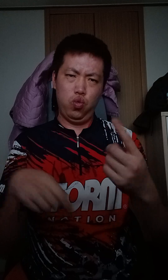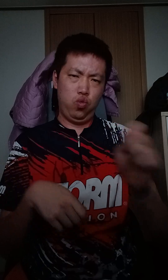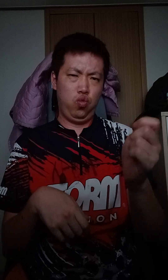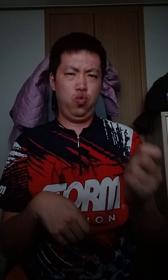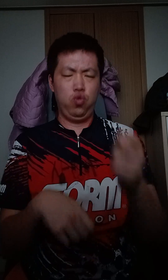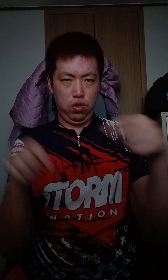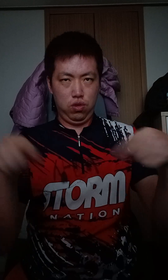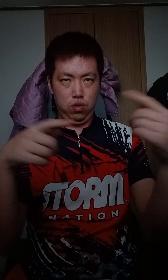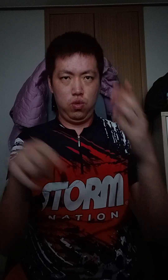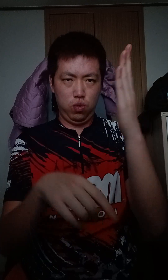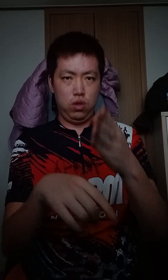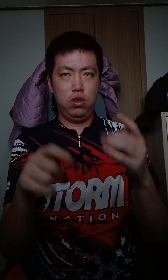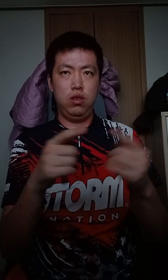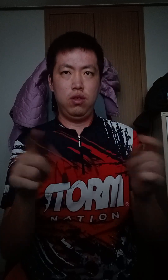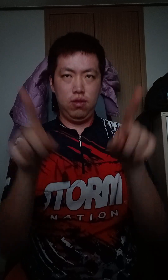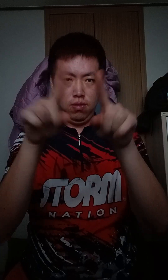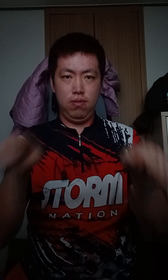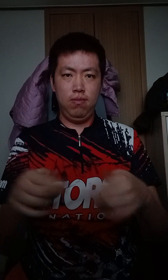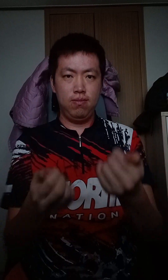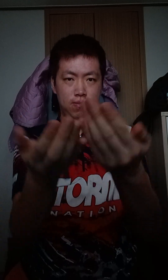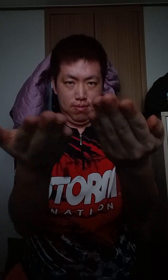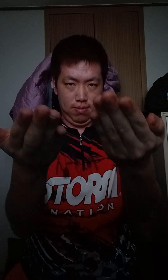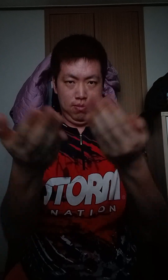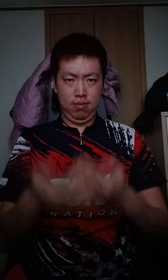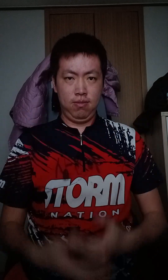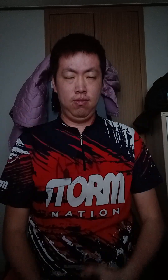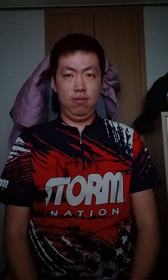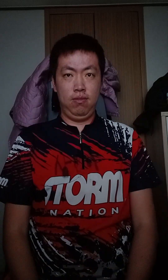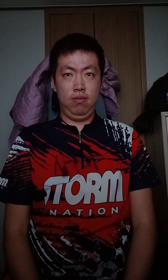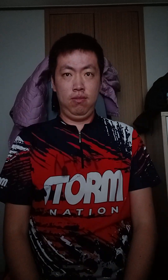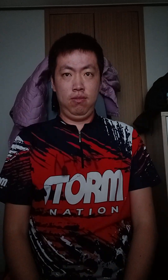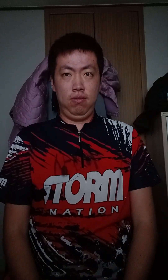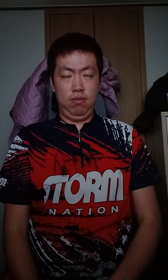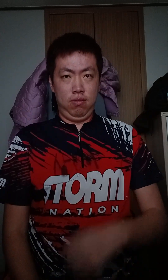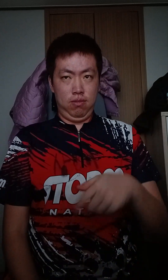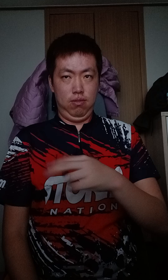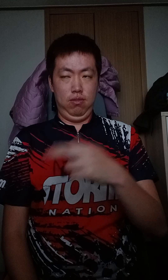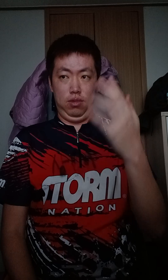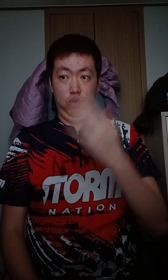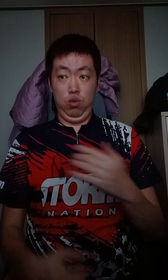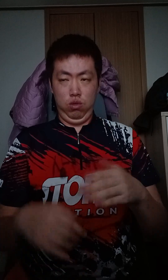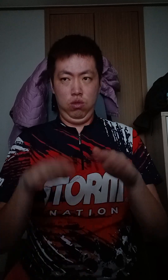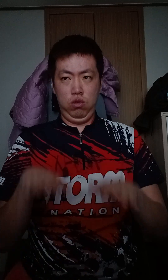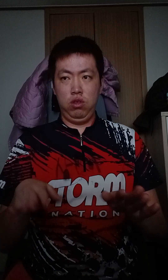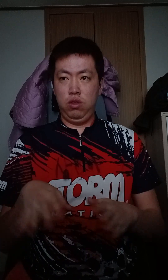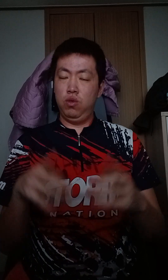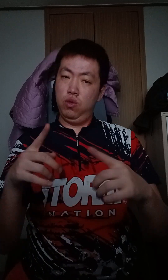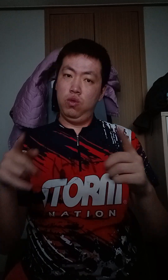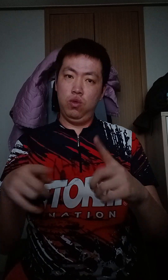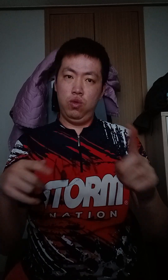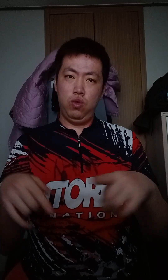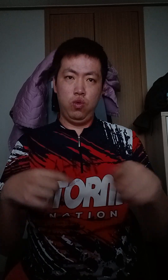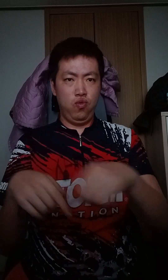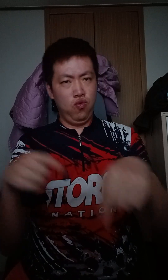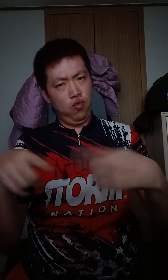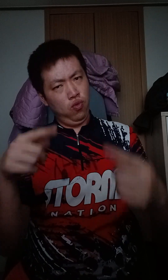사건입니다. 제보 영상 만나보시죠. 자, 웬 남성이 자리에 앉은 채로 전동 휠체어 바퀴를 지금